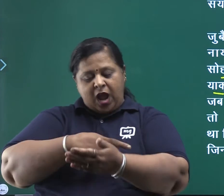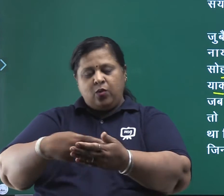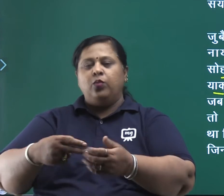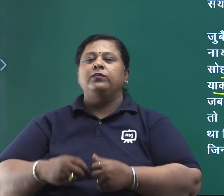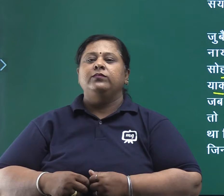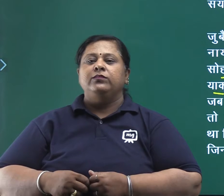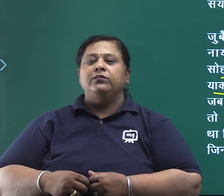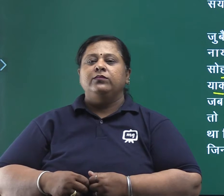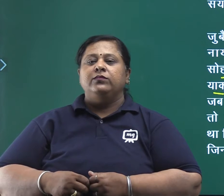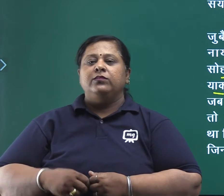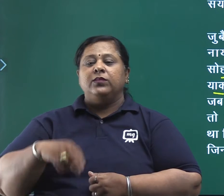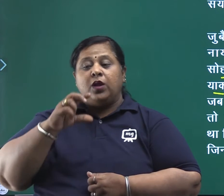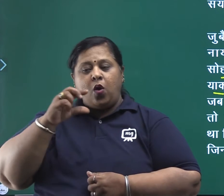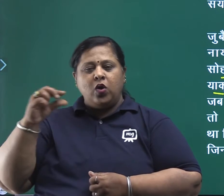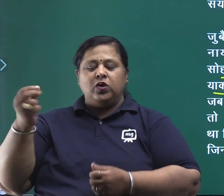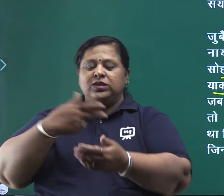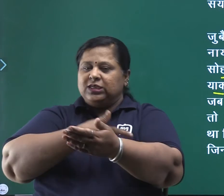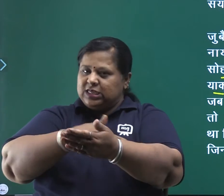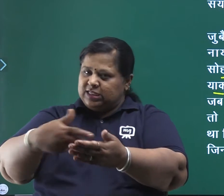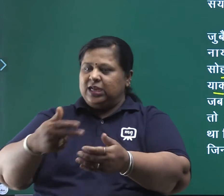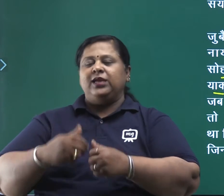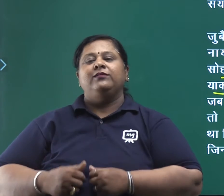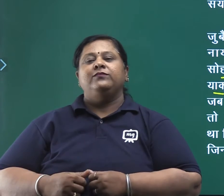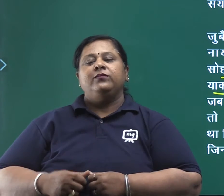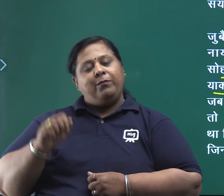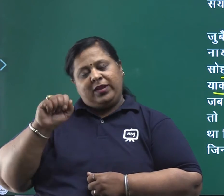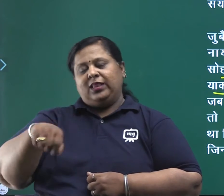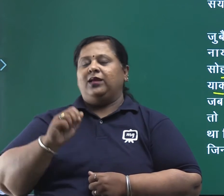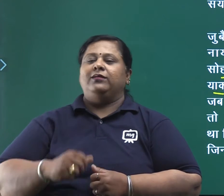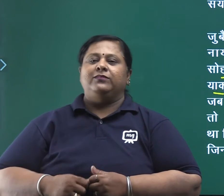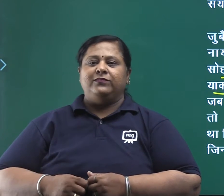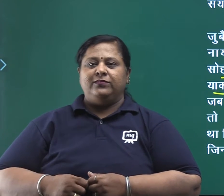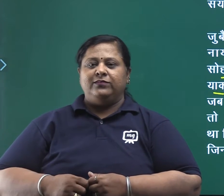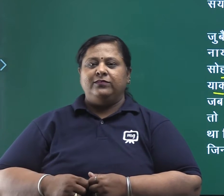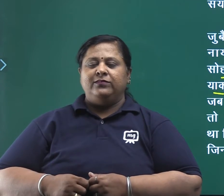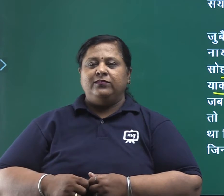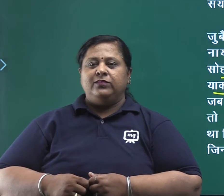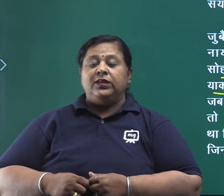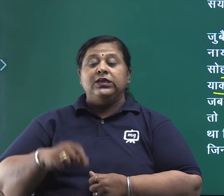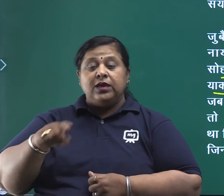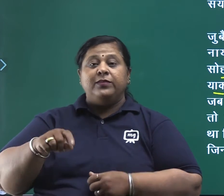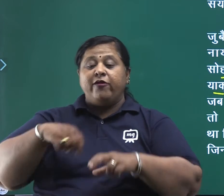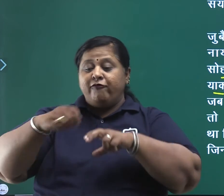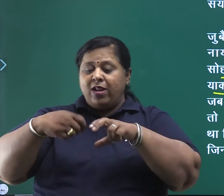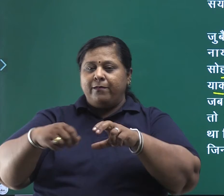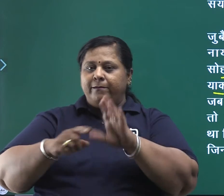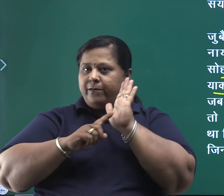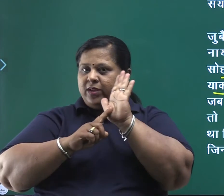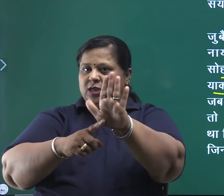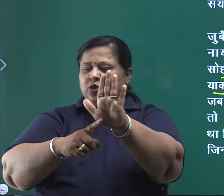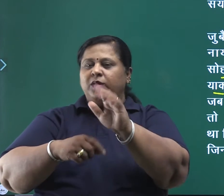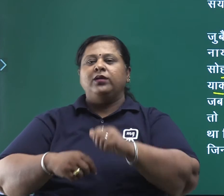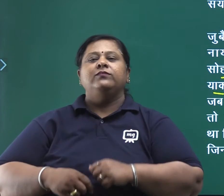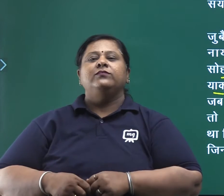याकूब व जगदीश सेठी भी थे। जब यह फिल्म प्रदर्शित